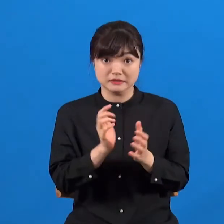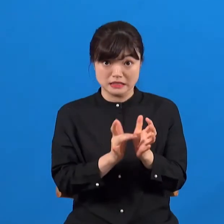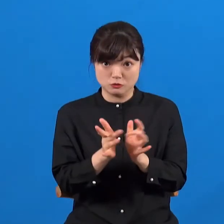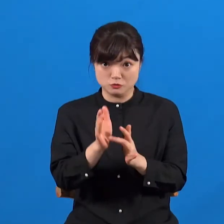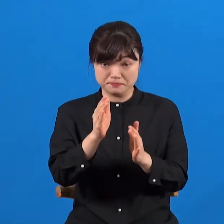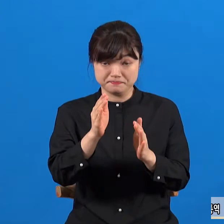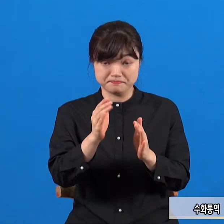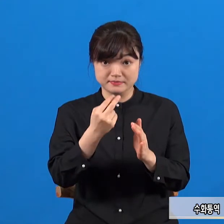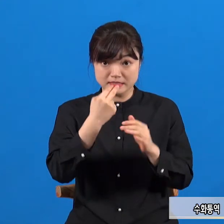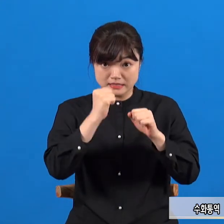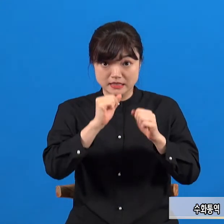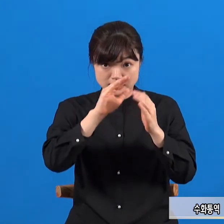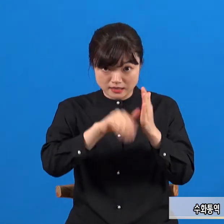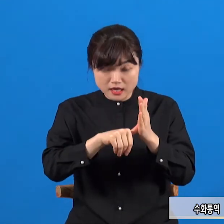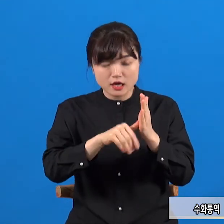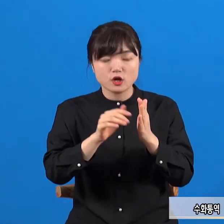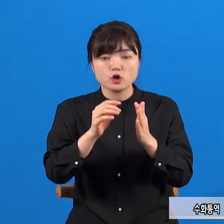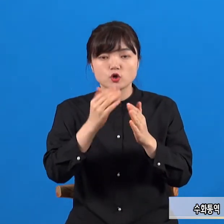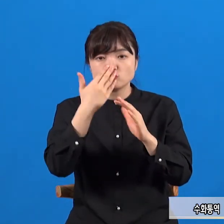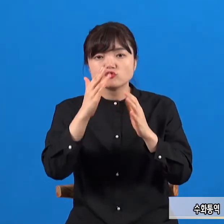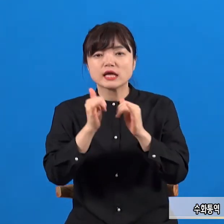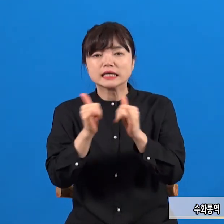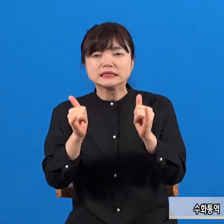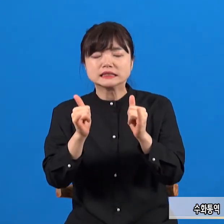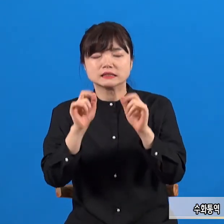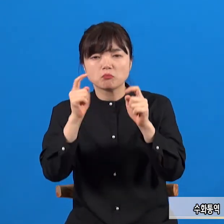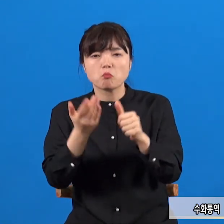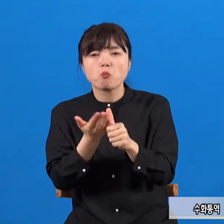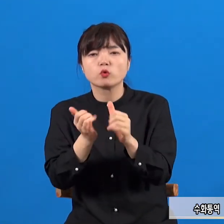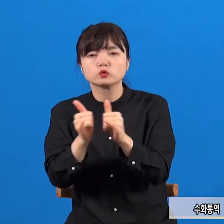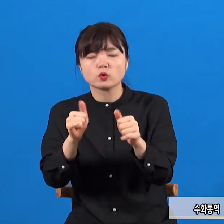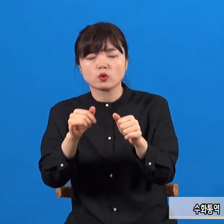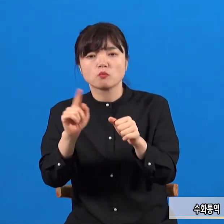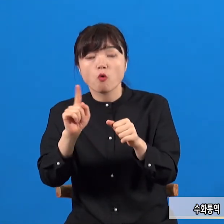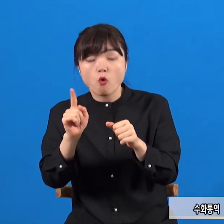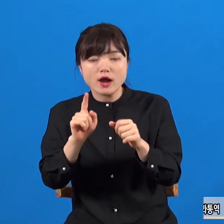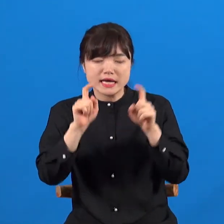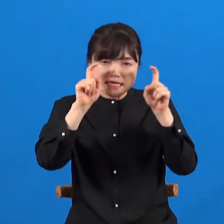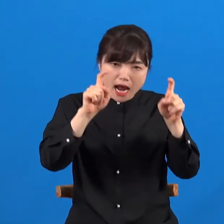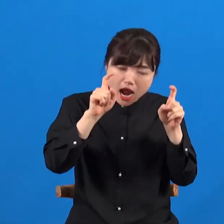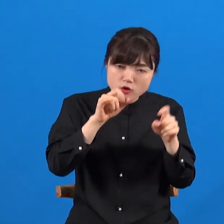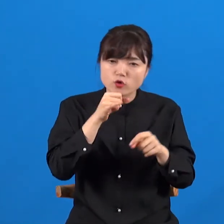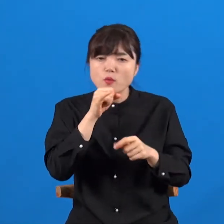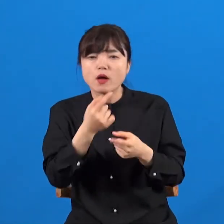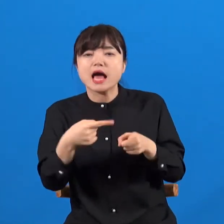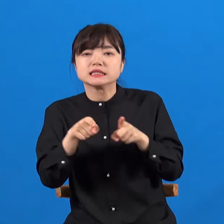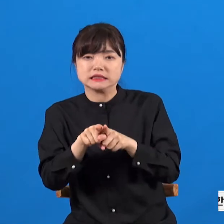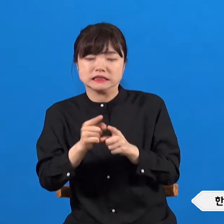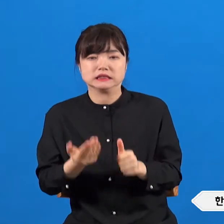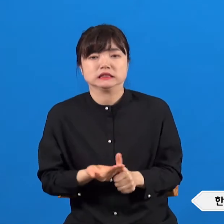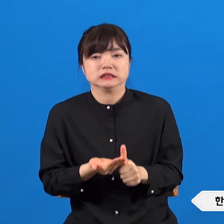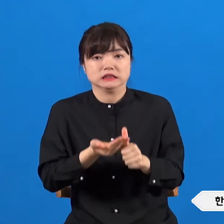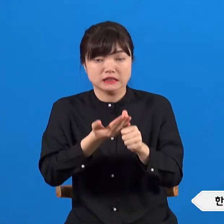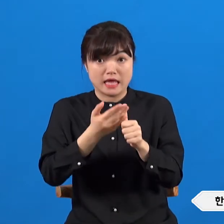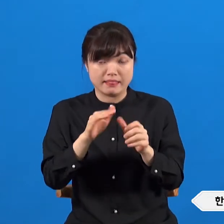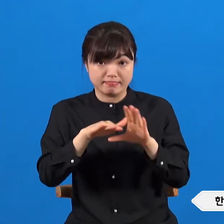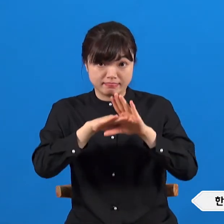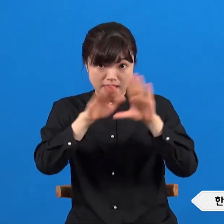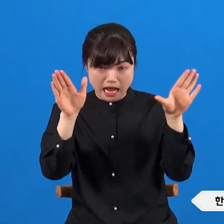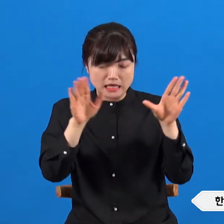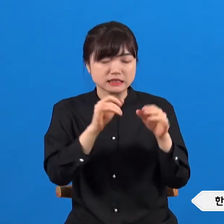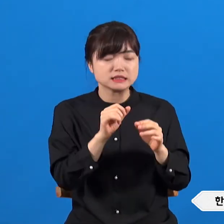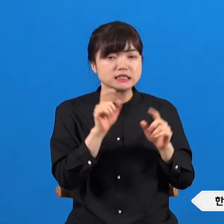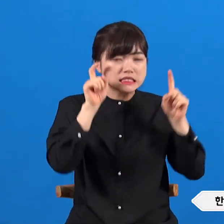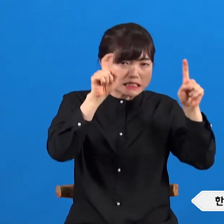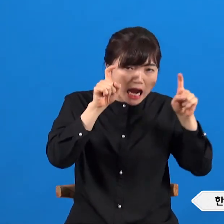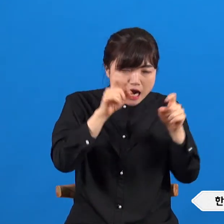예수님 당시에 유대의 목동들은 양과 염소를 함께 방목을 했습니다. 그래서 낮에는